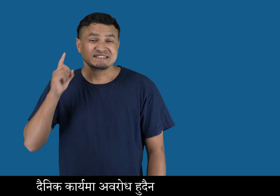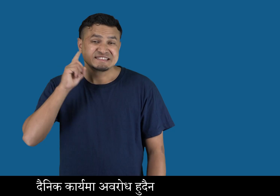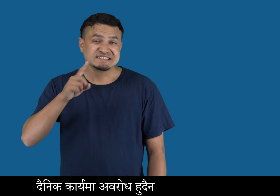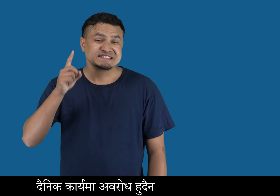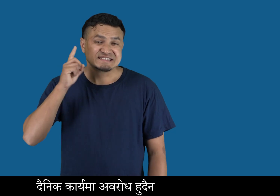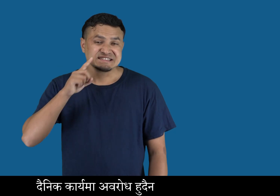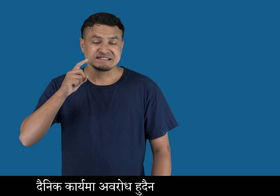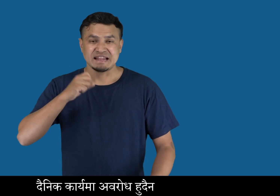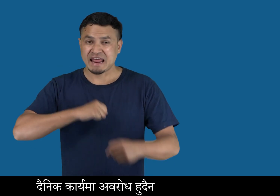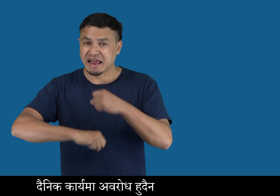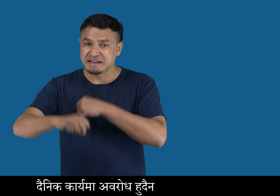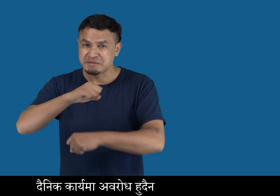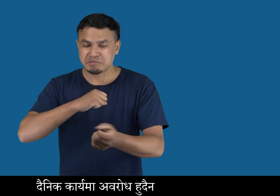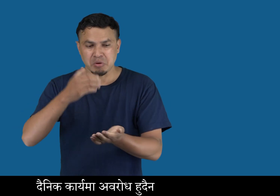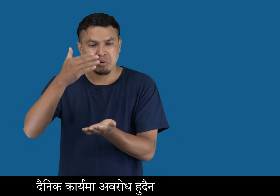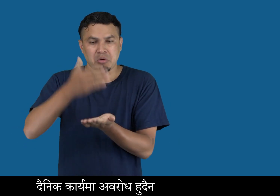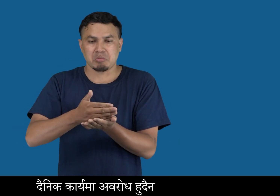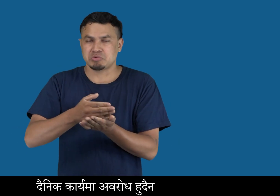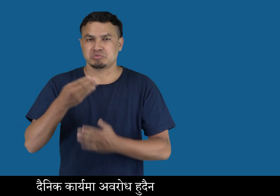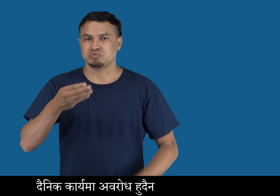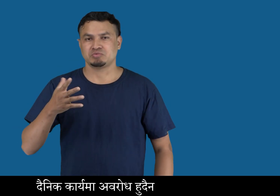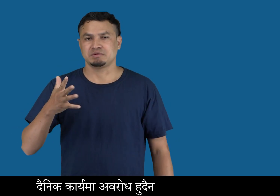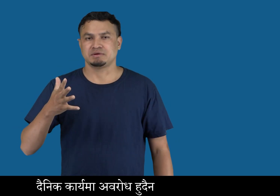दैनिक कार्यमा अवरोध हुँदैन।